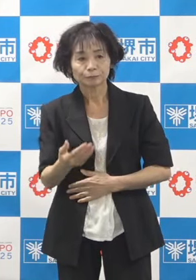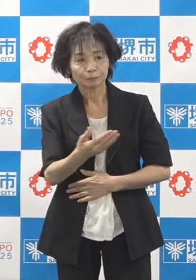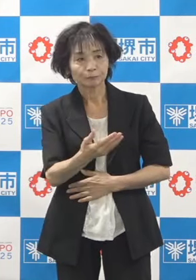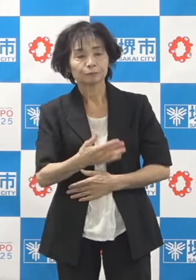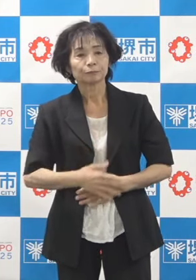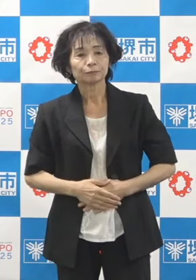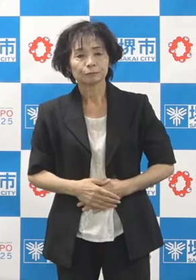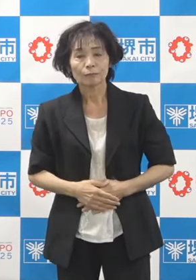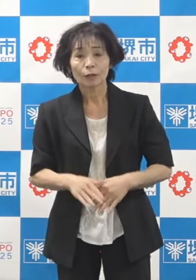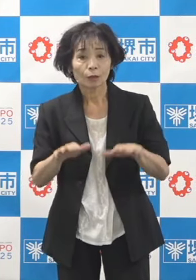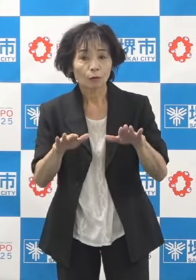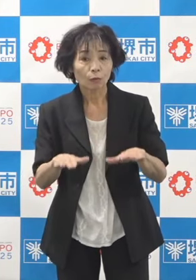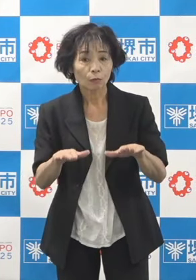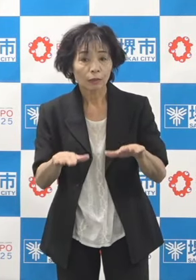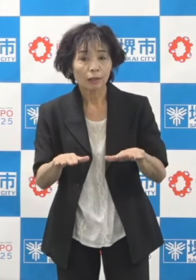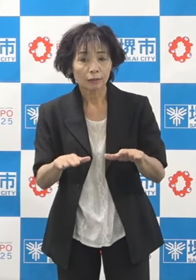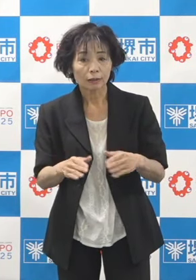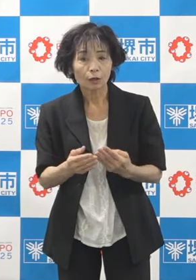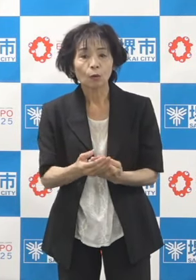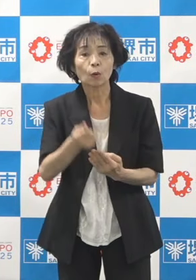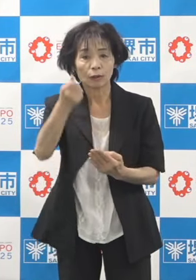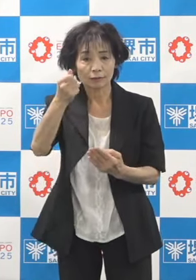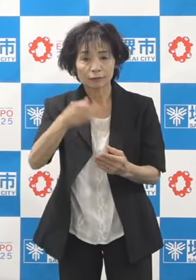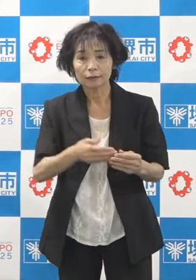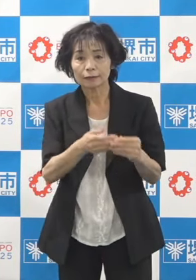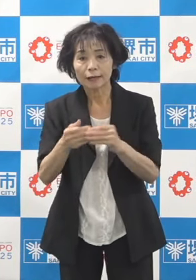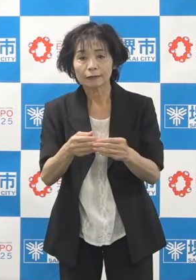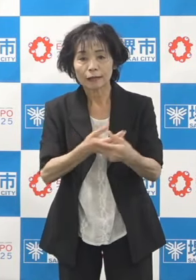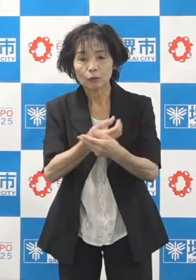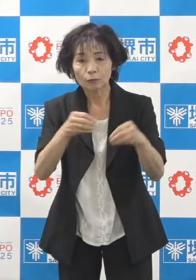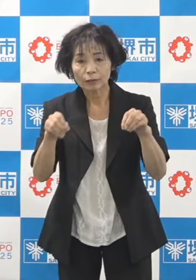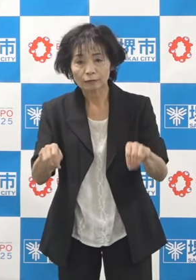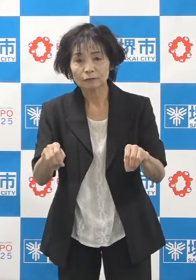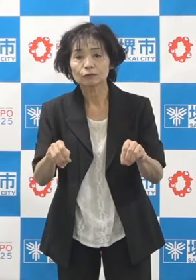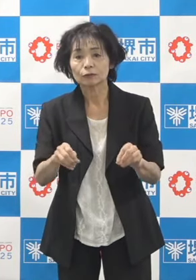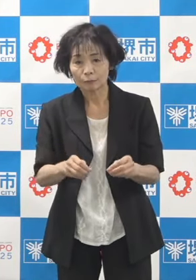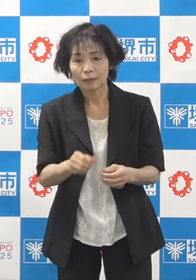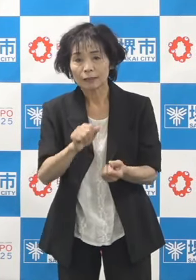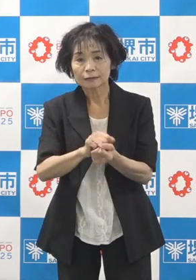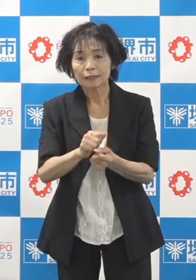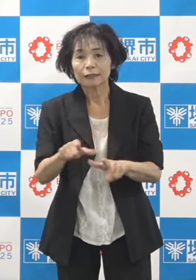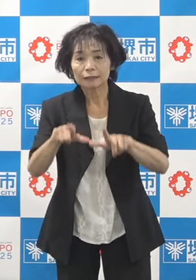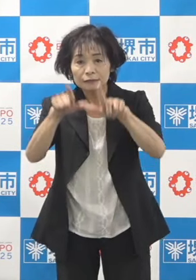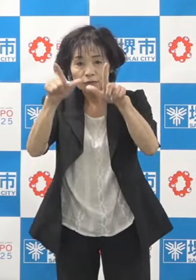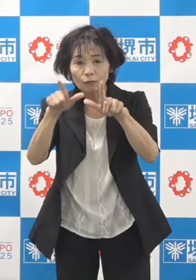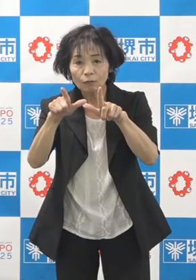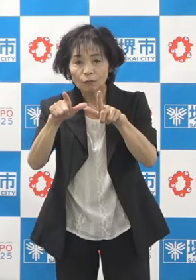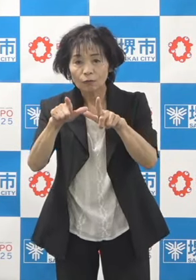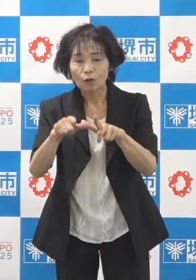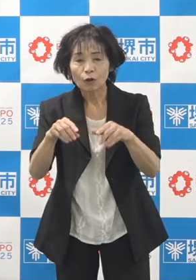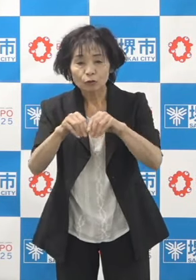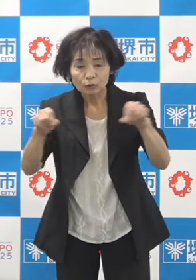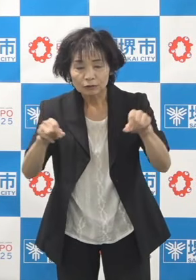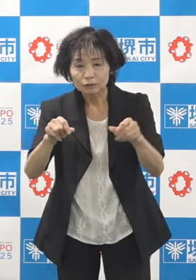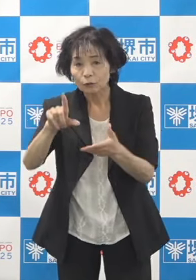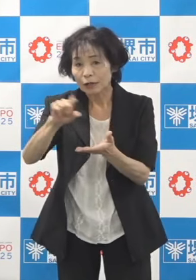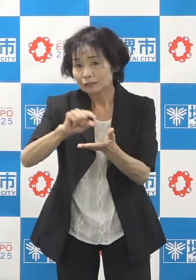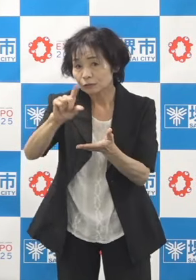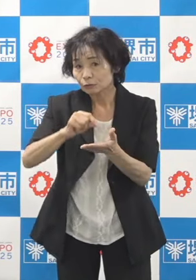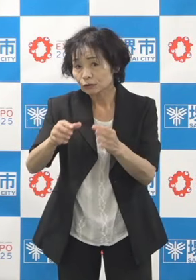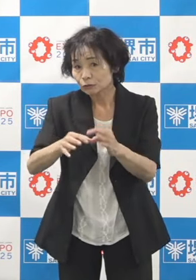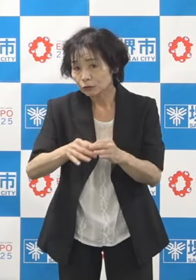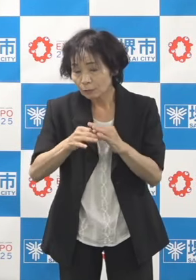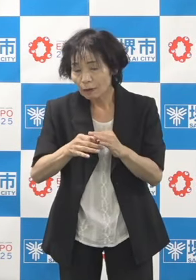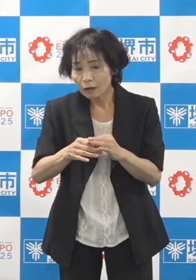今回の包括連携協定に関しては境東の用地の活用ということは今念頭には置いておりませんが、